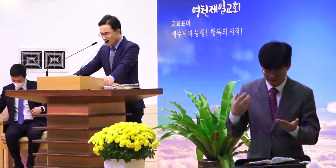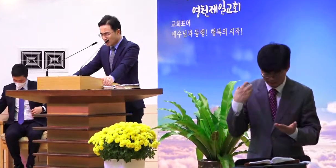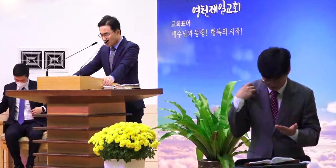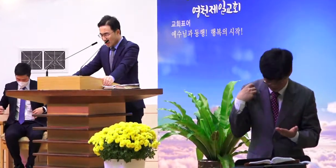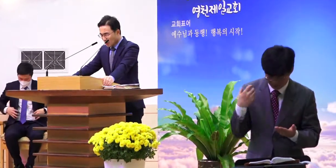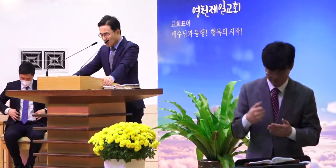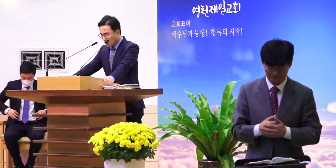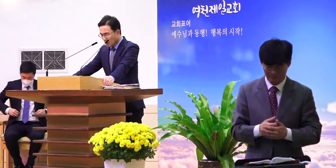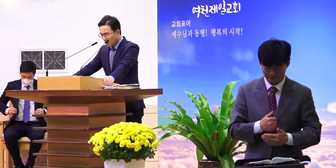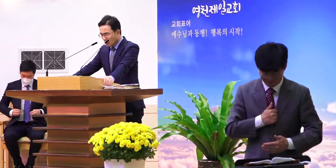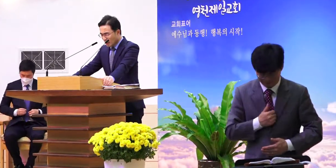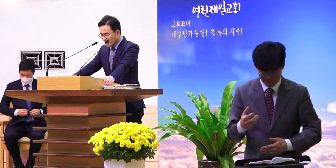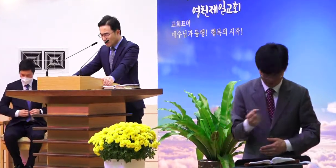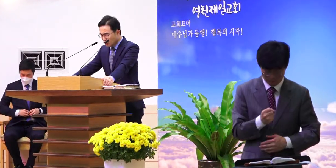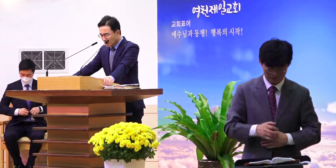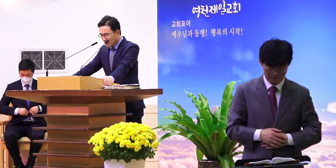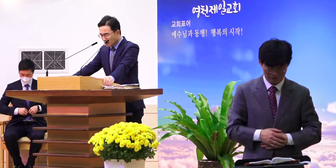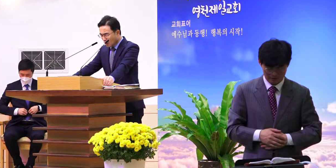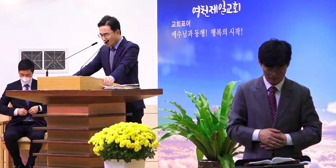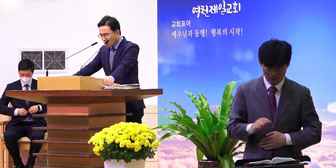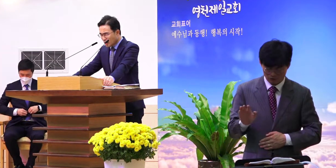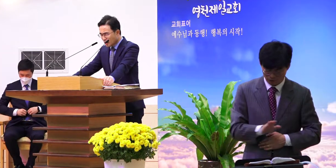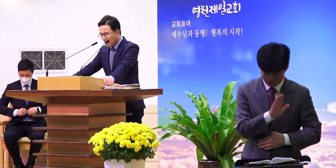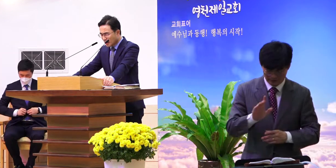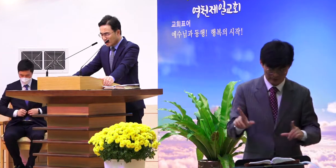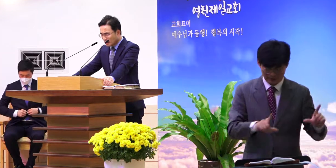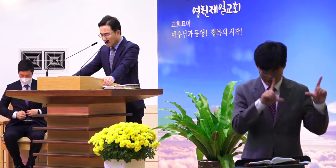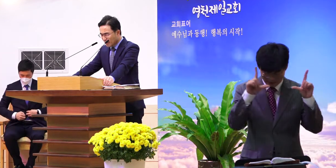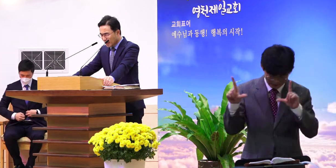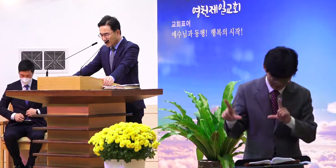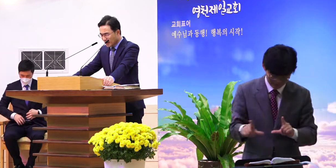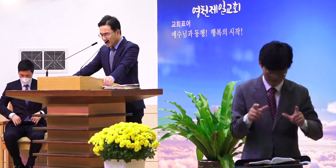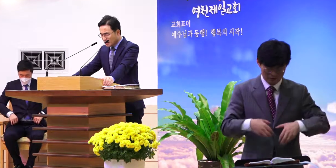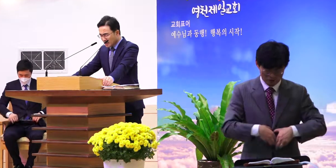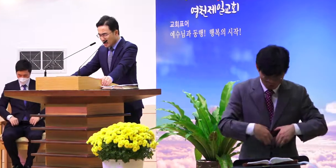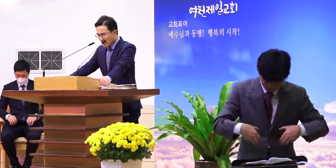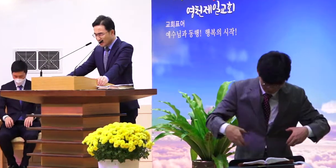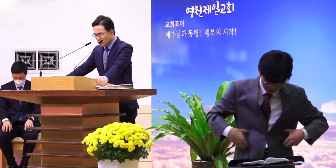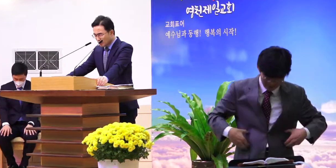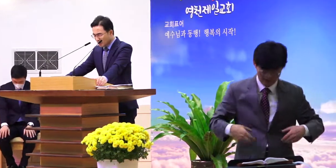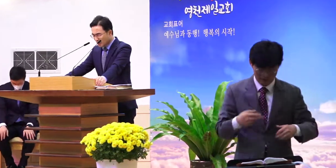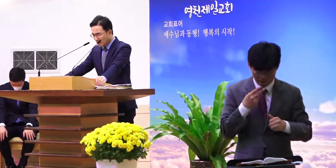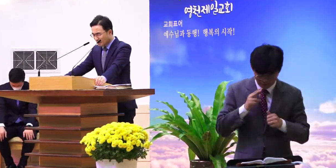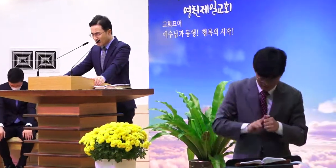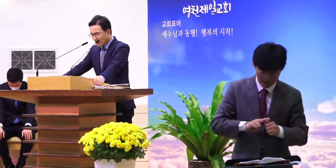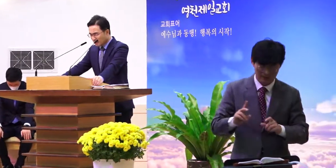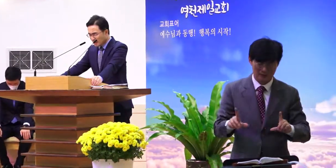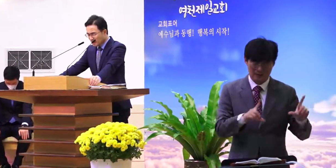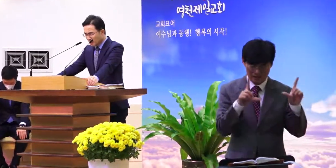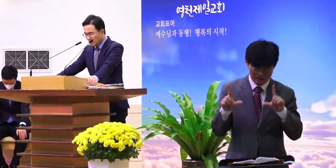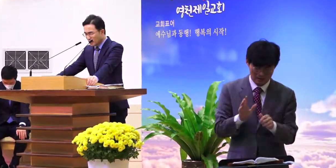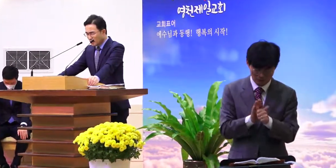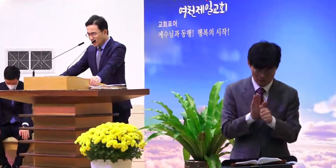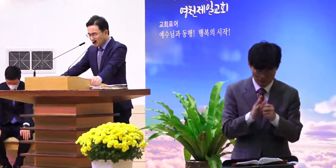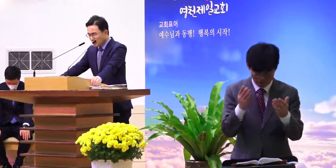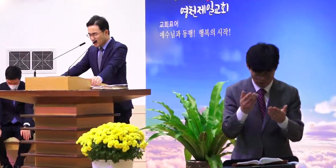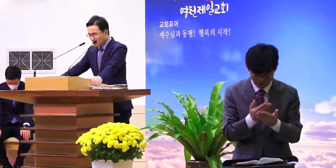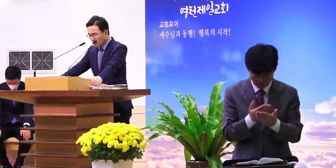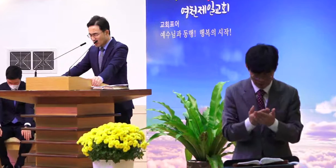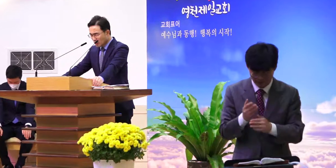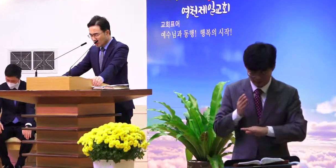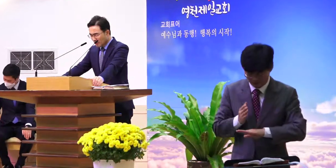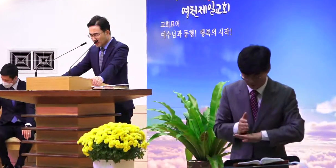한번 붙잡고 우리의 삶을 주님 앞에서 더욱 용기 있게 담대하게 살게 하여 주시옵소서. 감사드리며